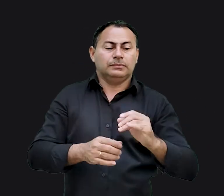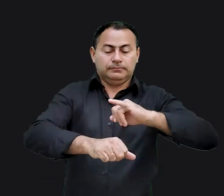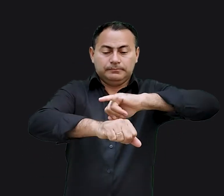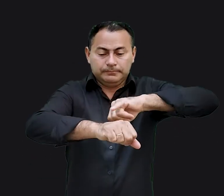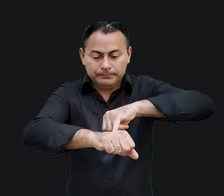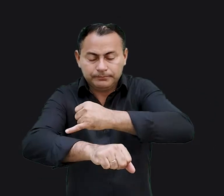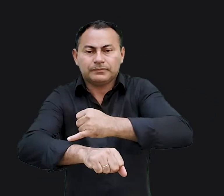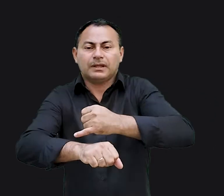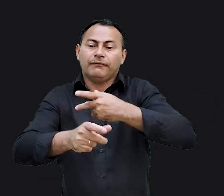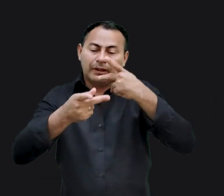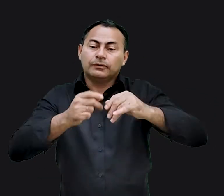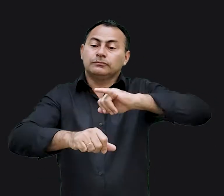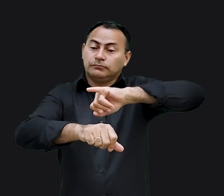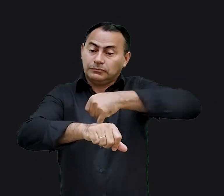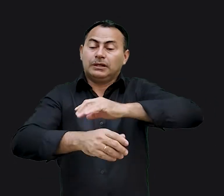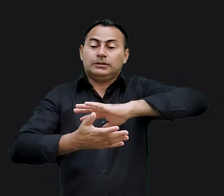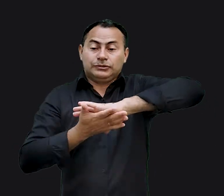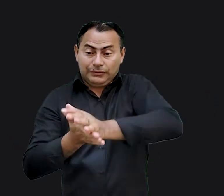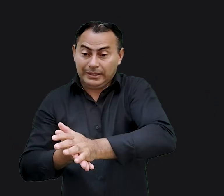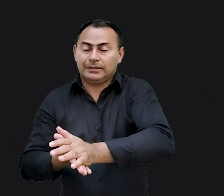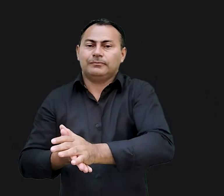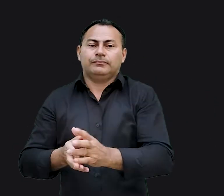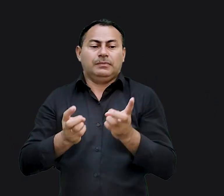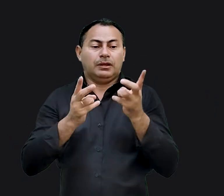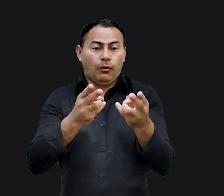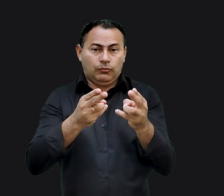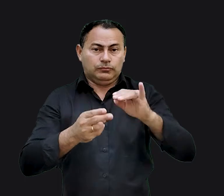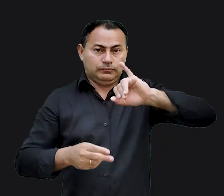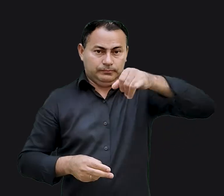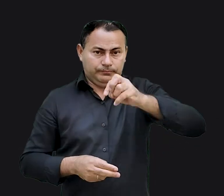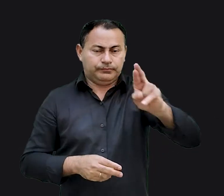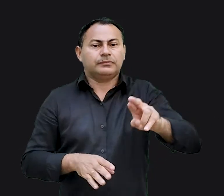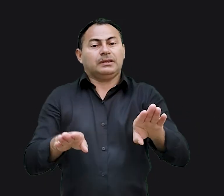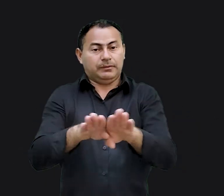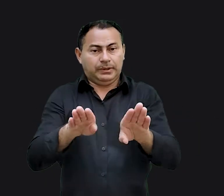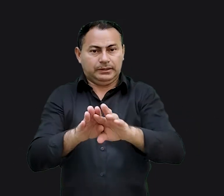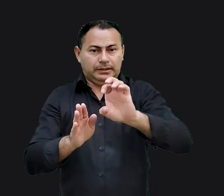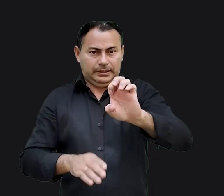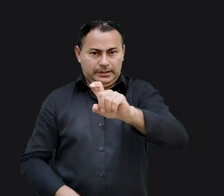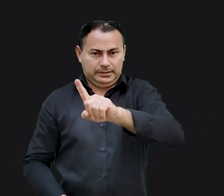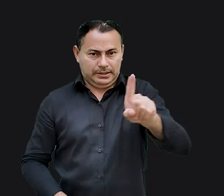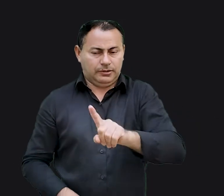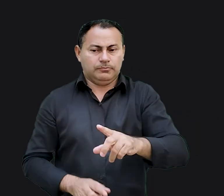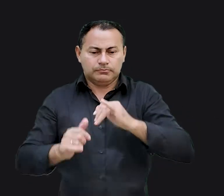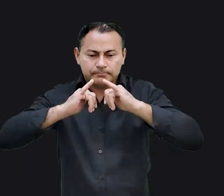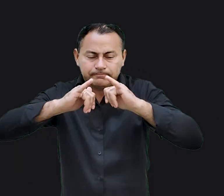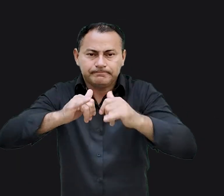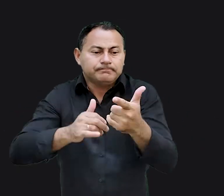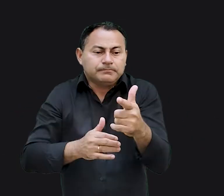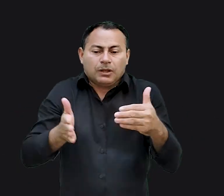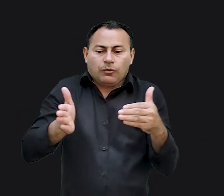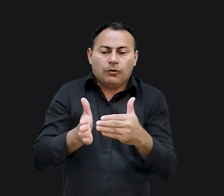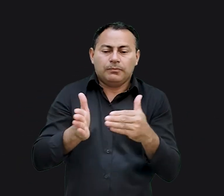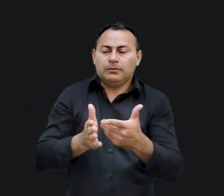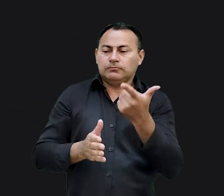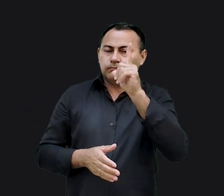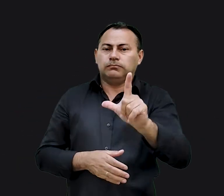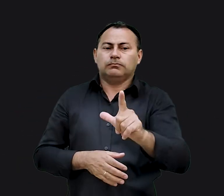que Jerusalém seria destruída. Assim como Jeremias, Ezequiel pregava que não tinha como impedir a